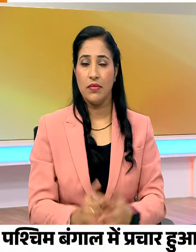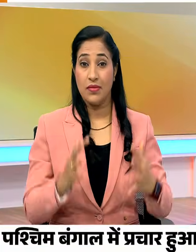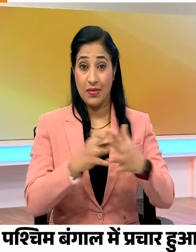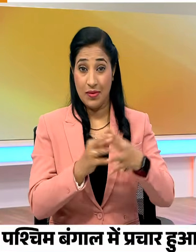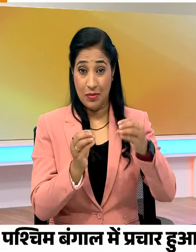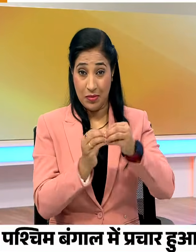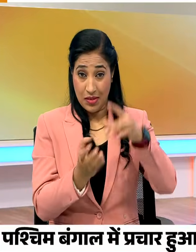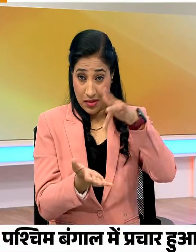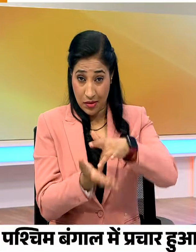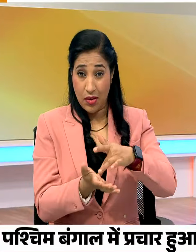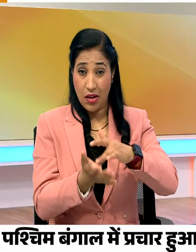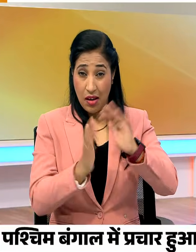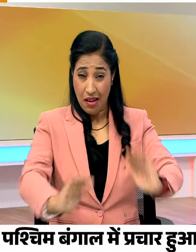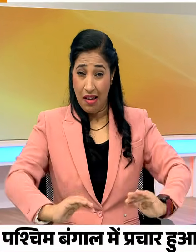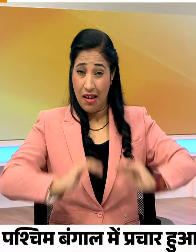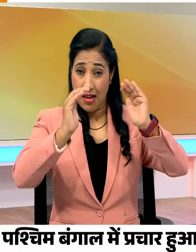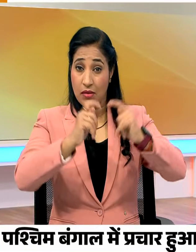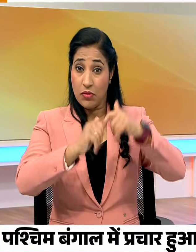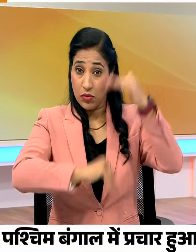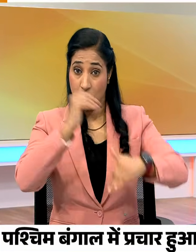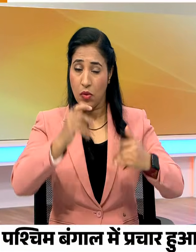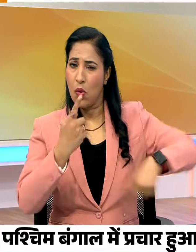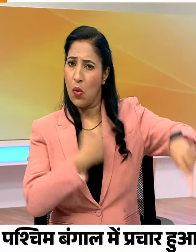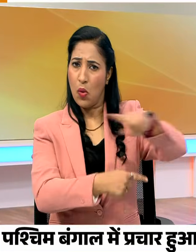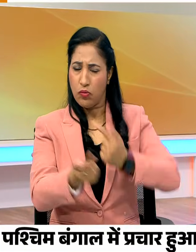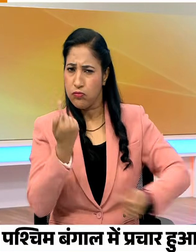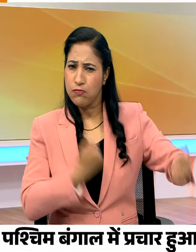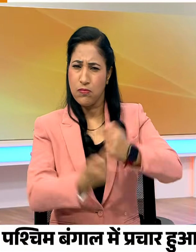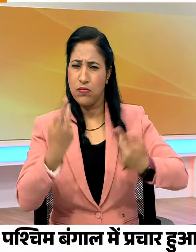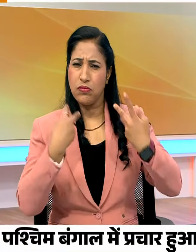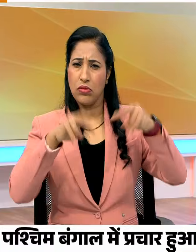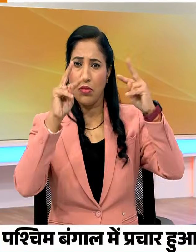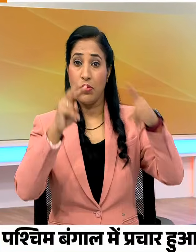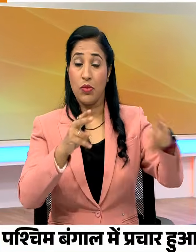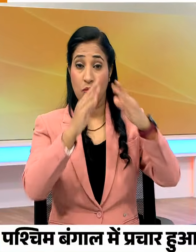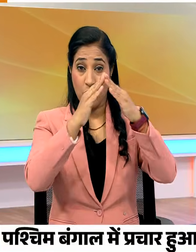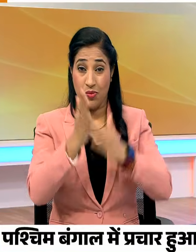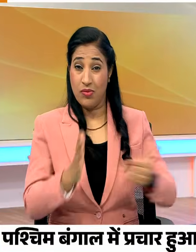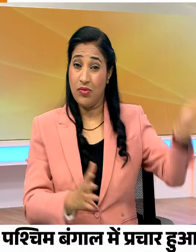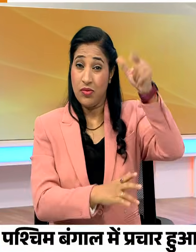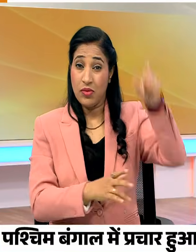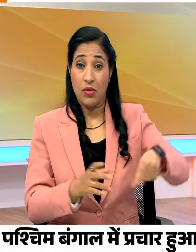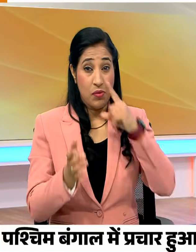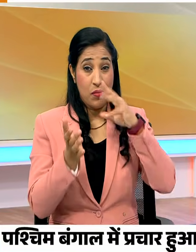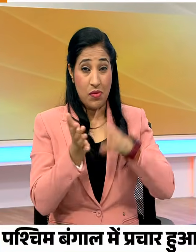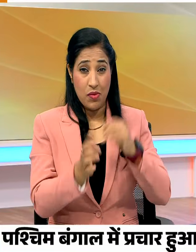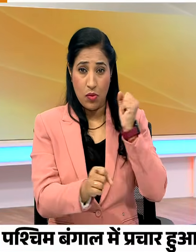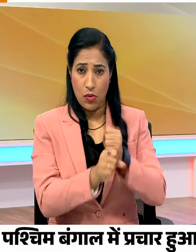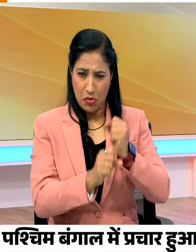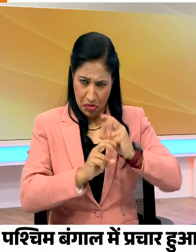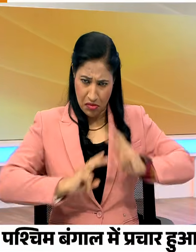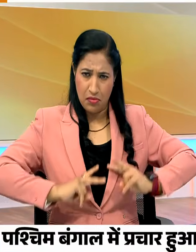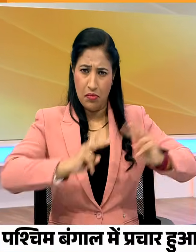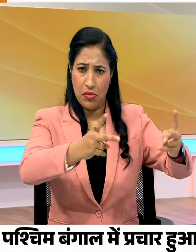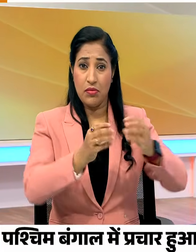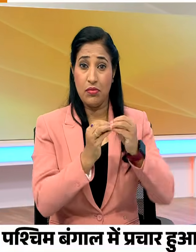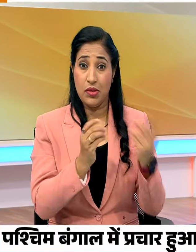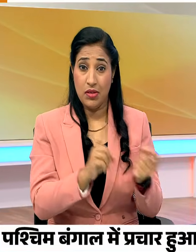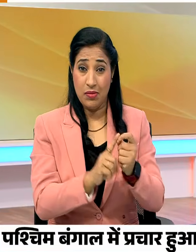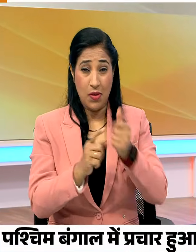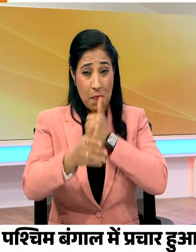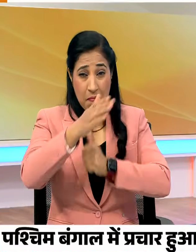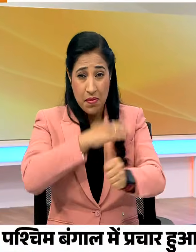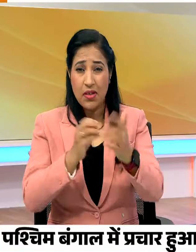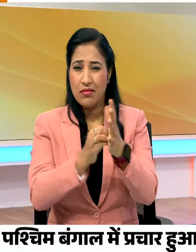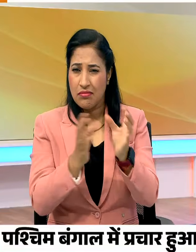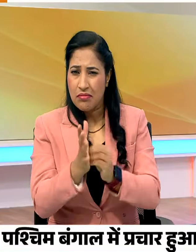पश्चिम बंगाल में चरम पर पहुंचा चुनावी पारा। आपको बता दें, साथ ही साथ अमित शाह का ममता सरकार पर प्रहार। कहा, भाजपा घुसपैठियों के साथ